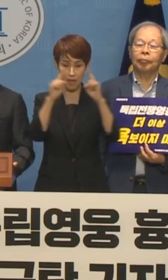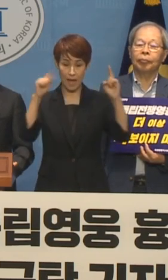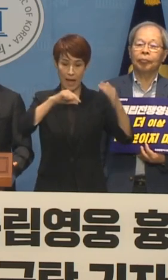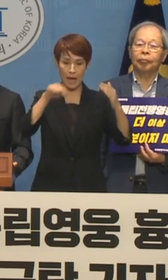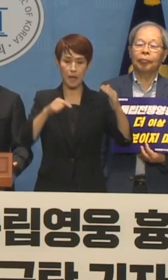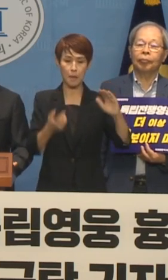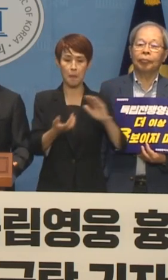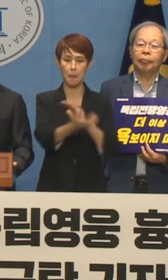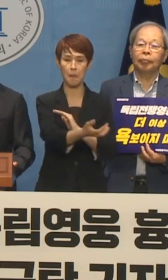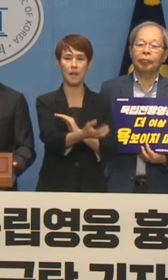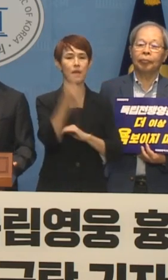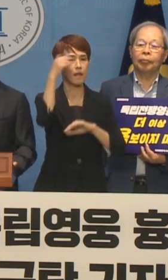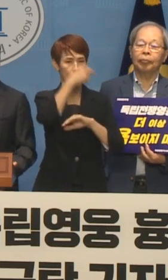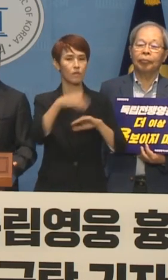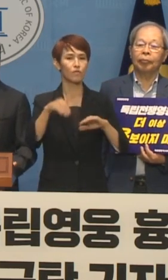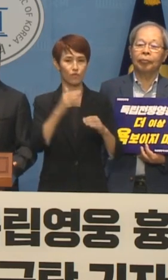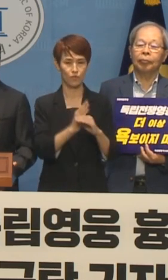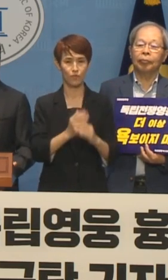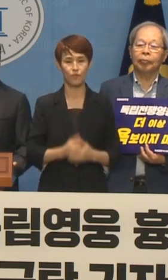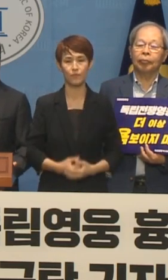합니다. 다음은